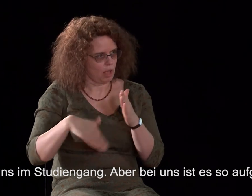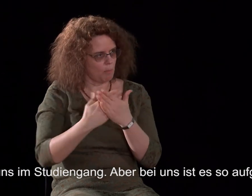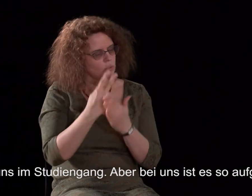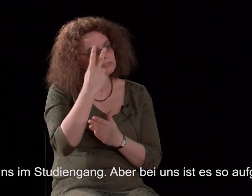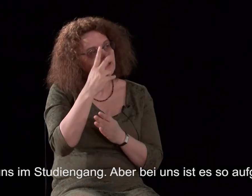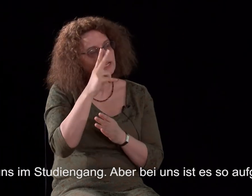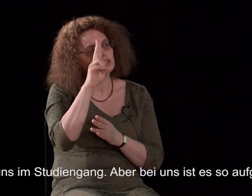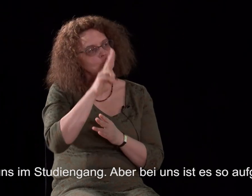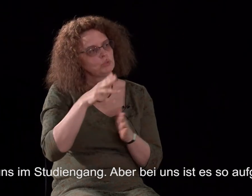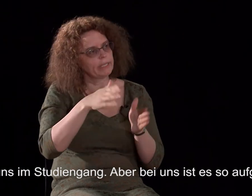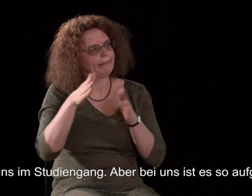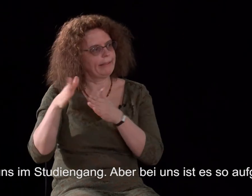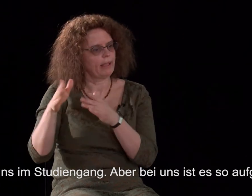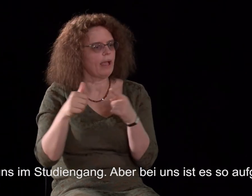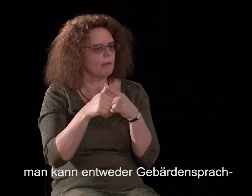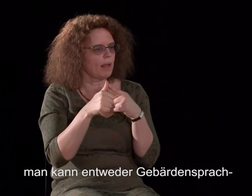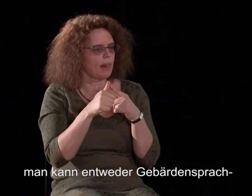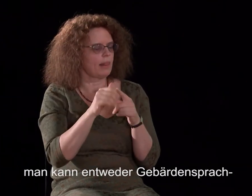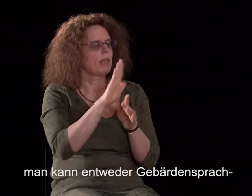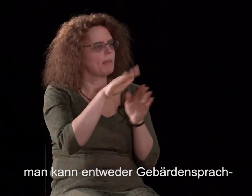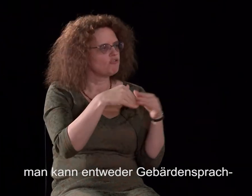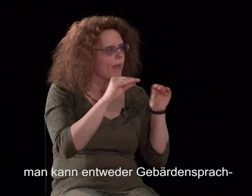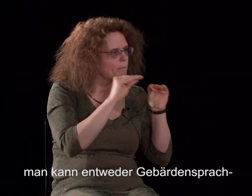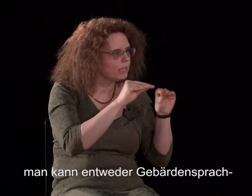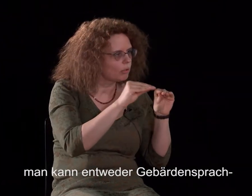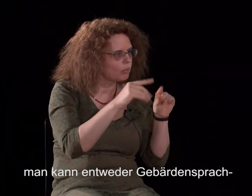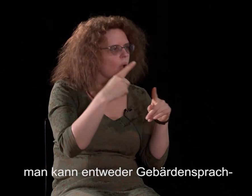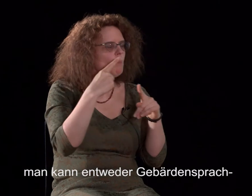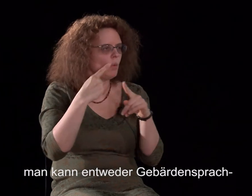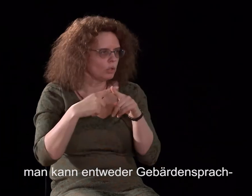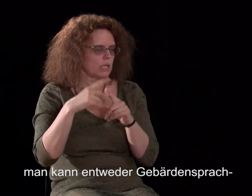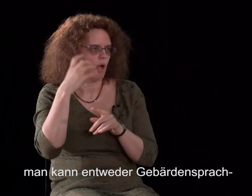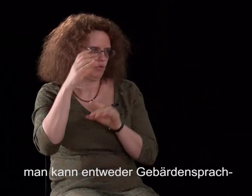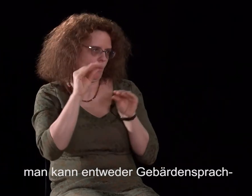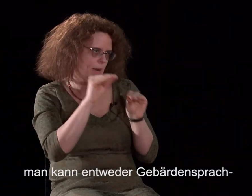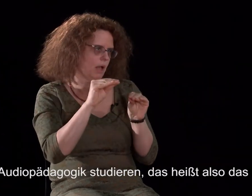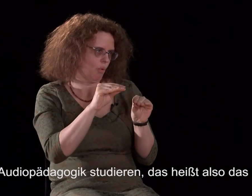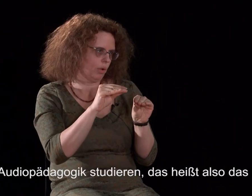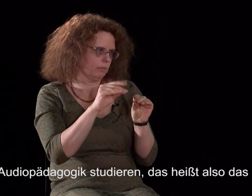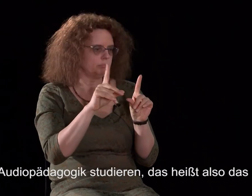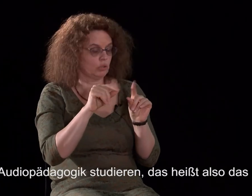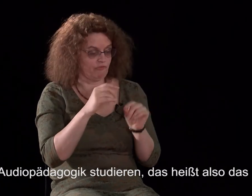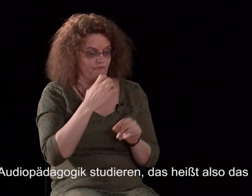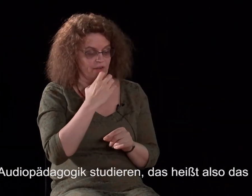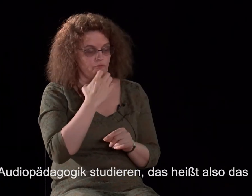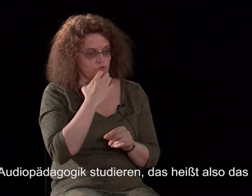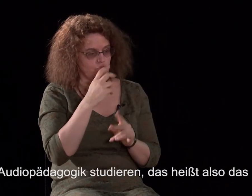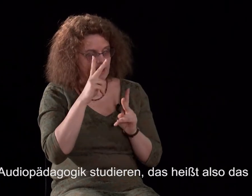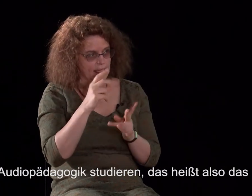Aber bei uns ist es so aufgeteilt, man kann entweder Gebärden- und Audiopädagogik studieren. Das heißt